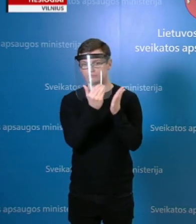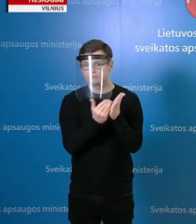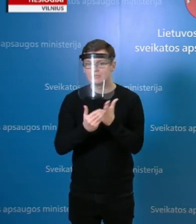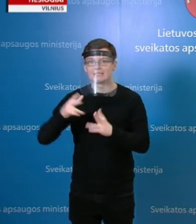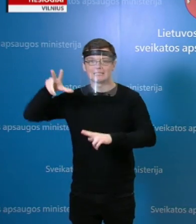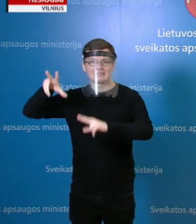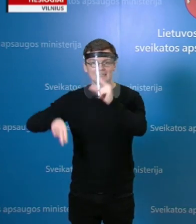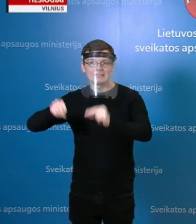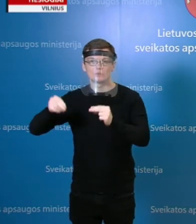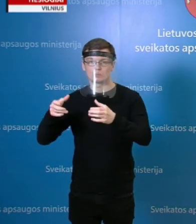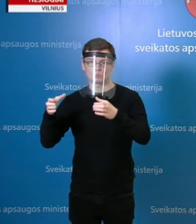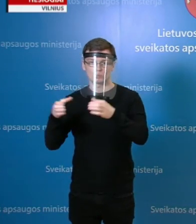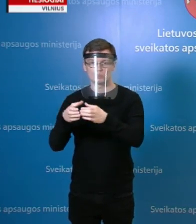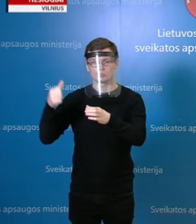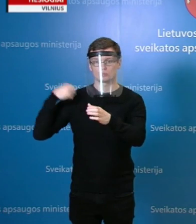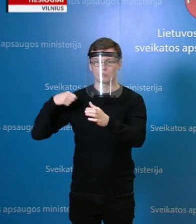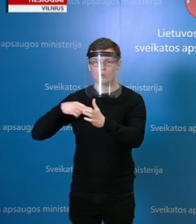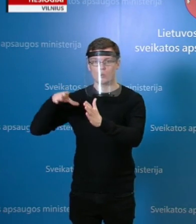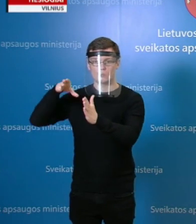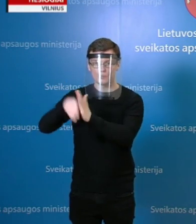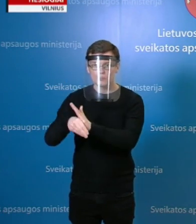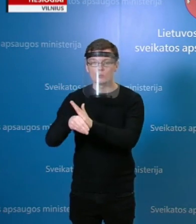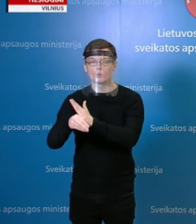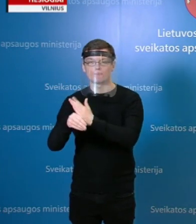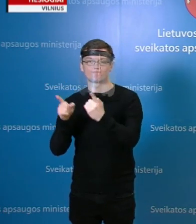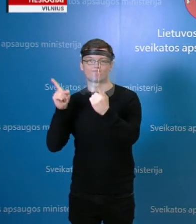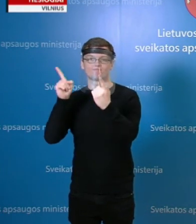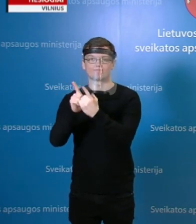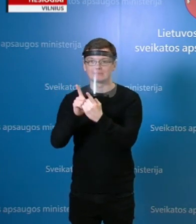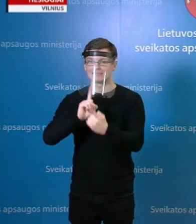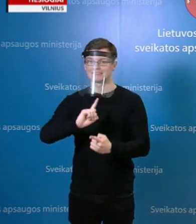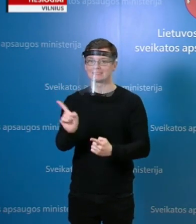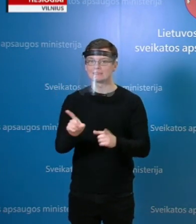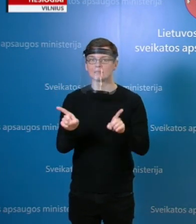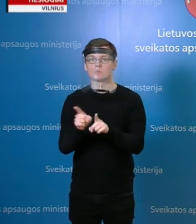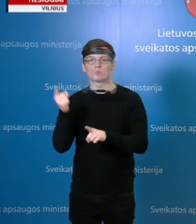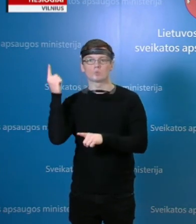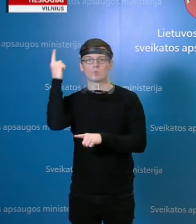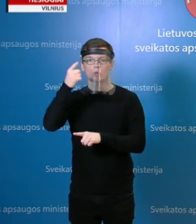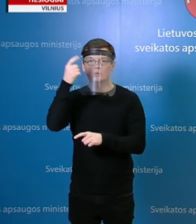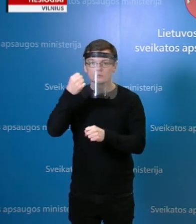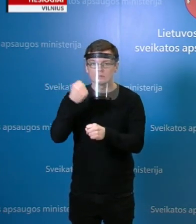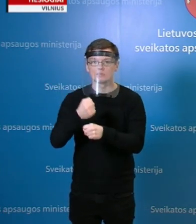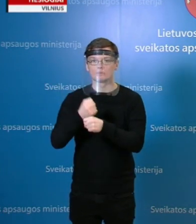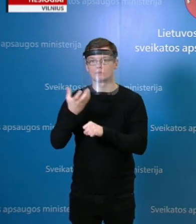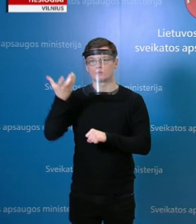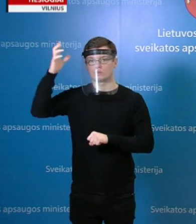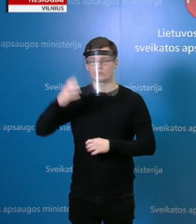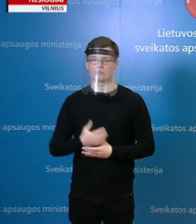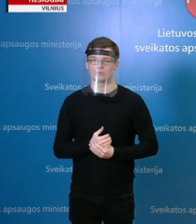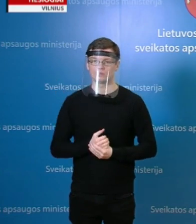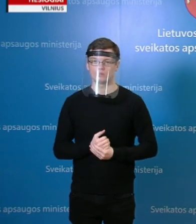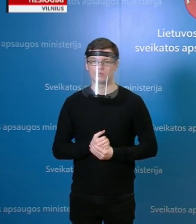rizikos grupės asmenim stengtis vengti kontaktų, dirbti nuotoliniu būdu, vėlgi